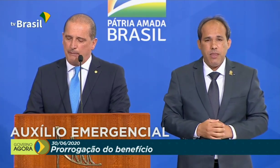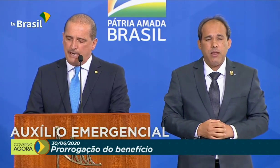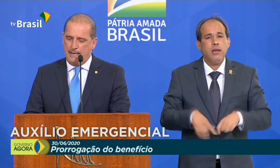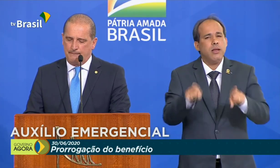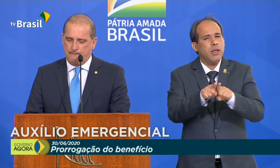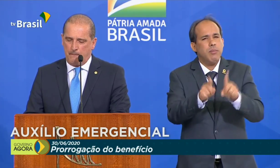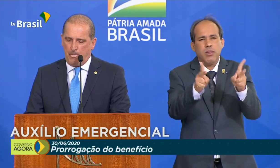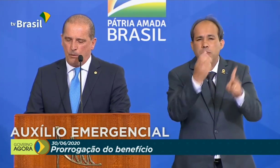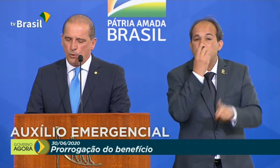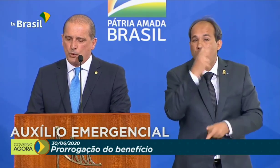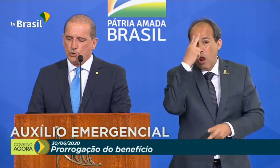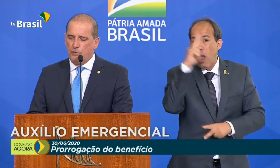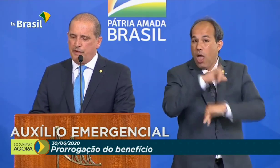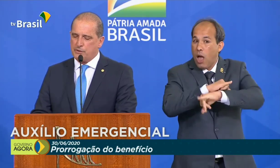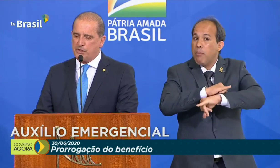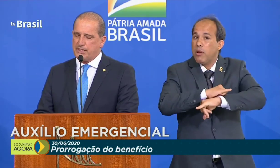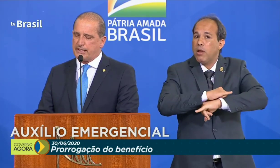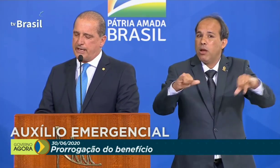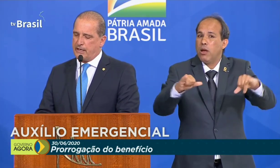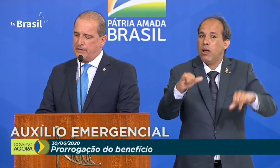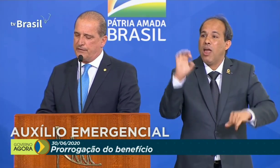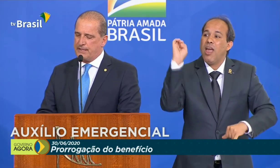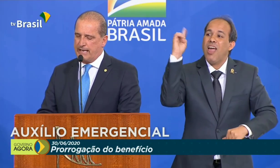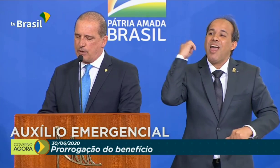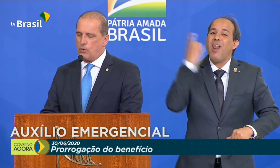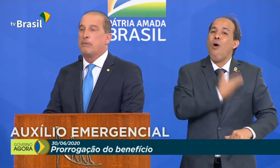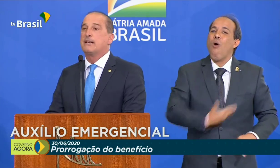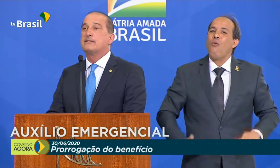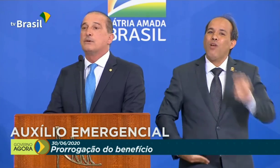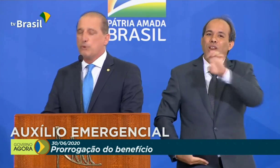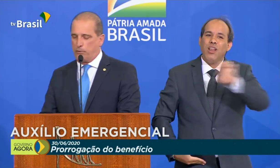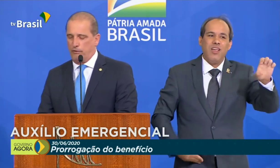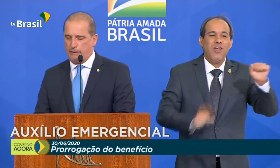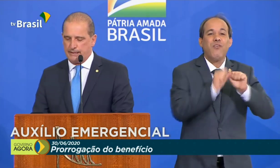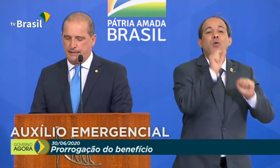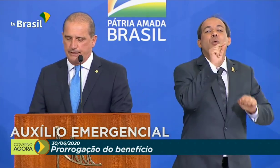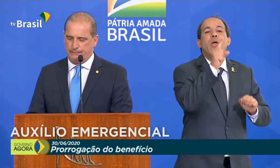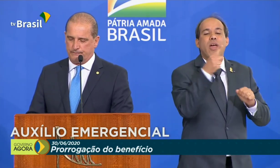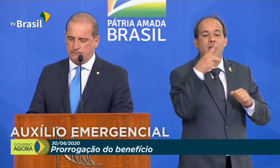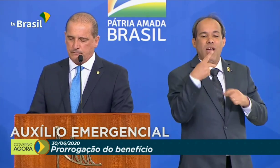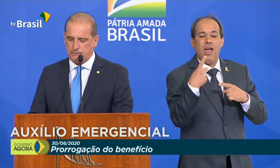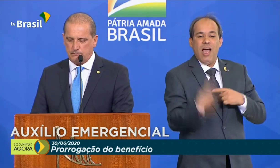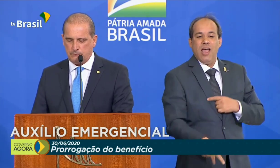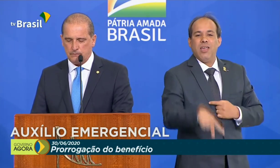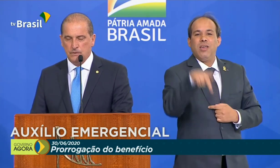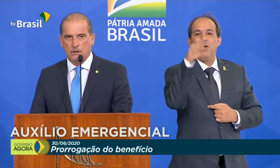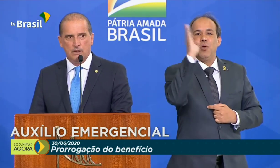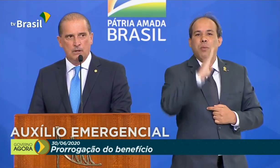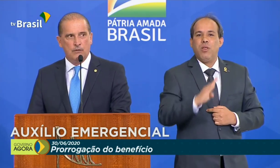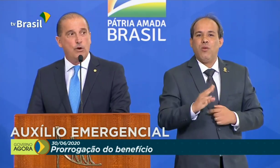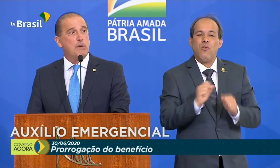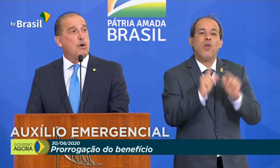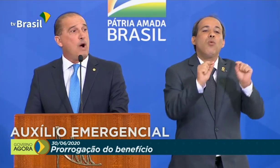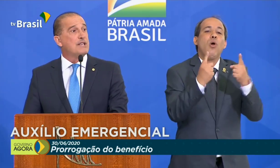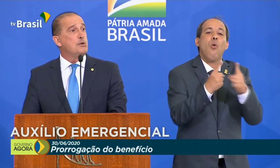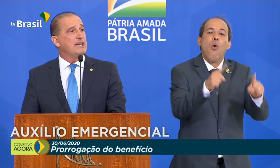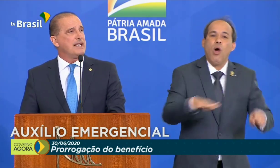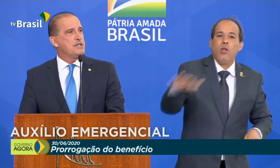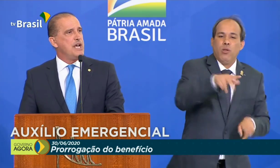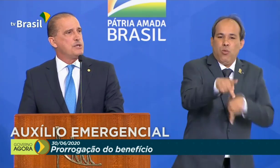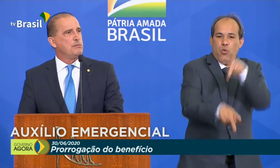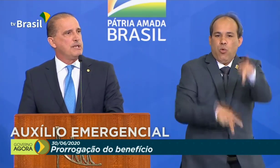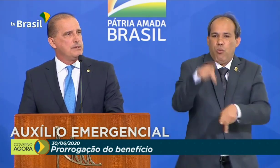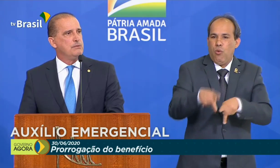Sempre é bom lembrar o que os governos de esquerda fizeram com o Brasil e o povo brasileiro. Foi quase